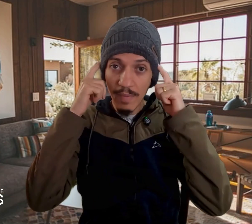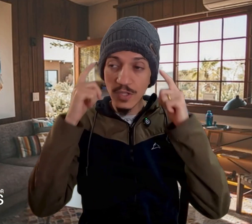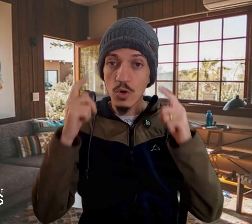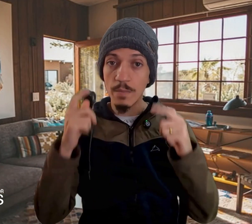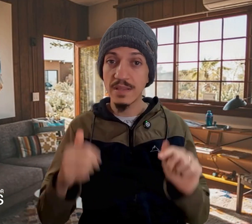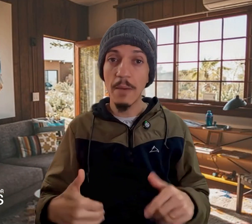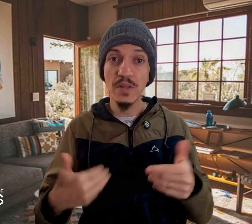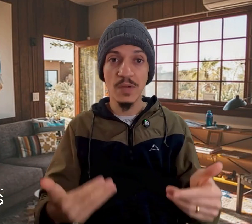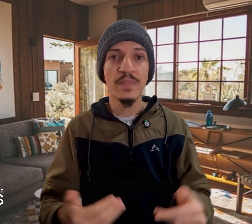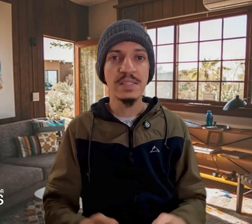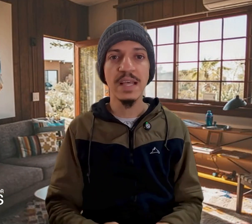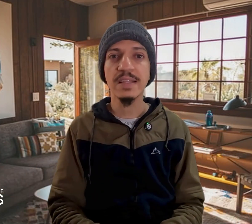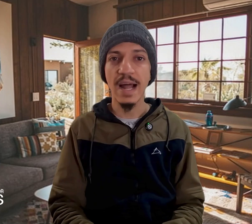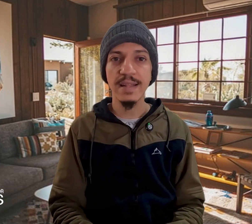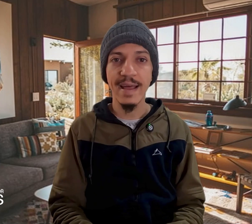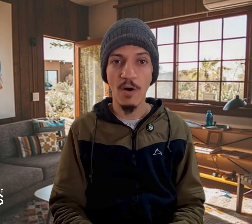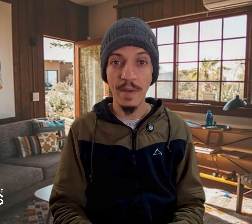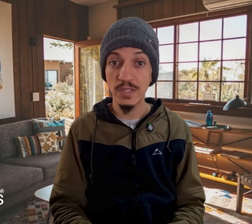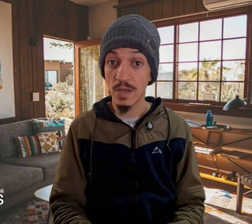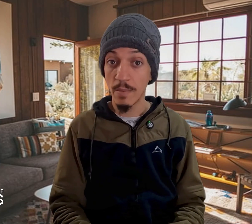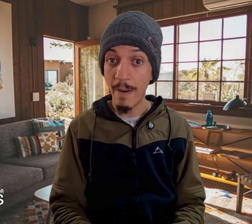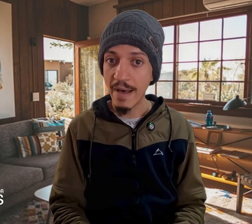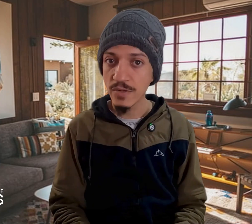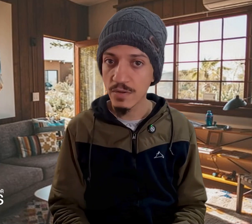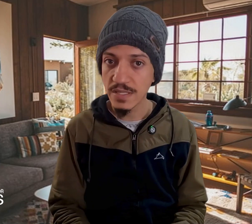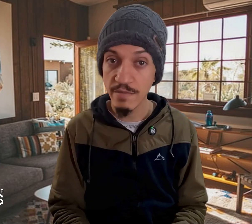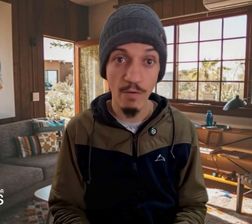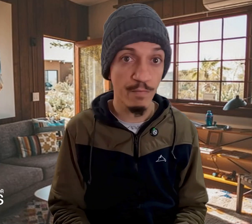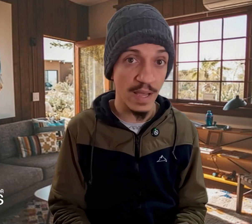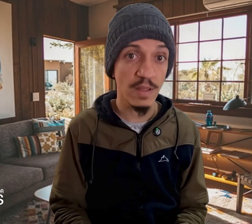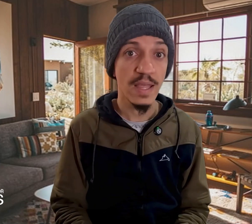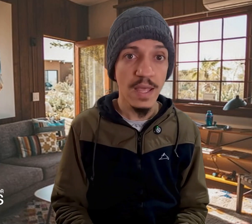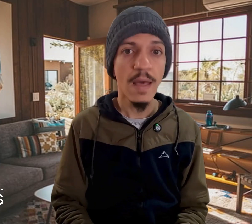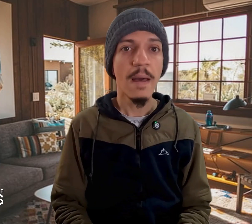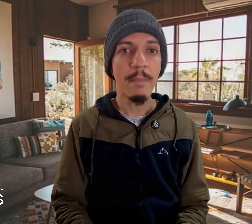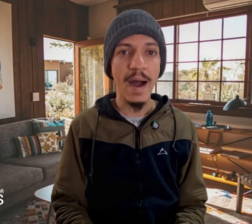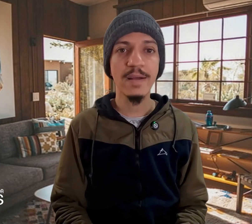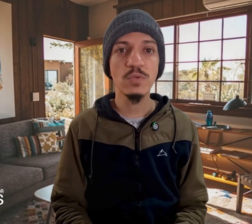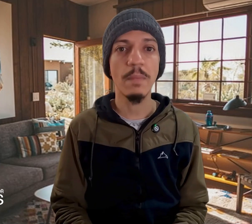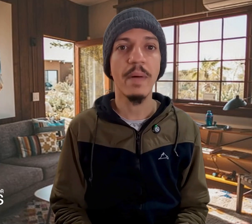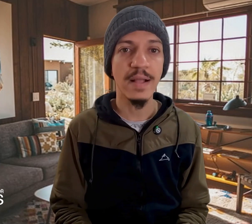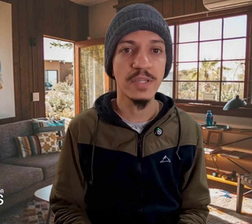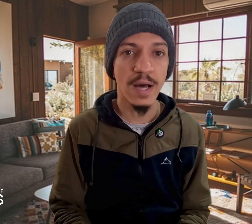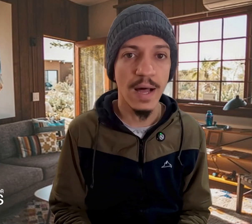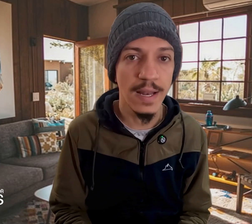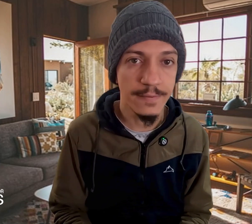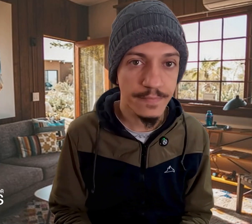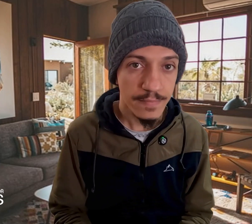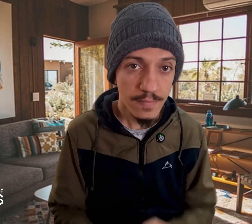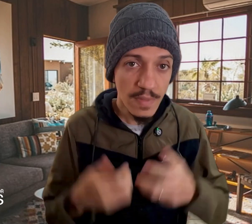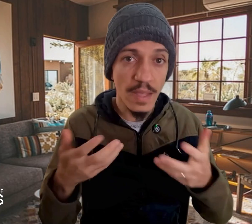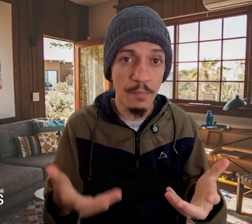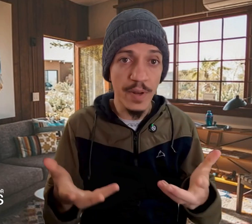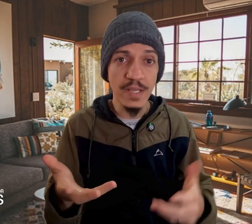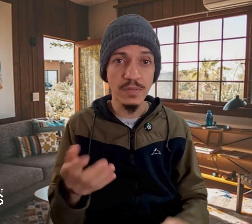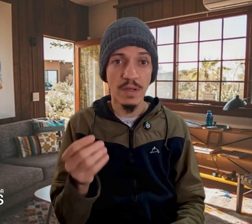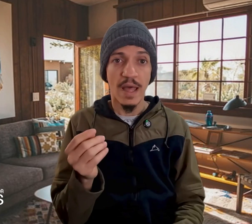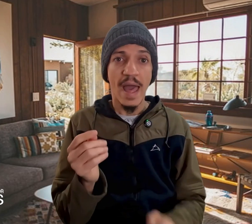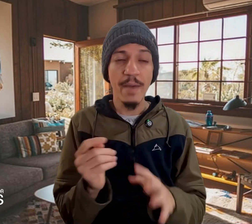como intérprete centrada realmente para o seu desenvolvimento e para a sua prática ali. E por isso é